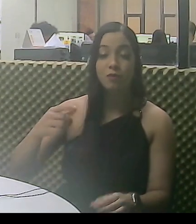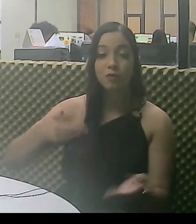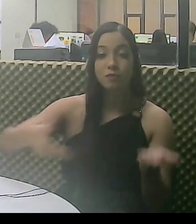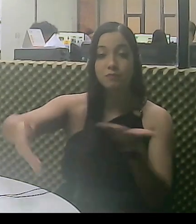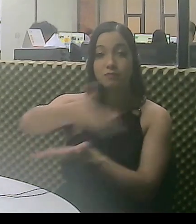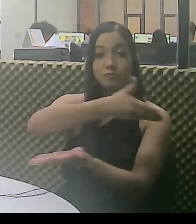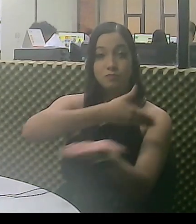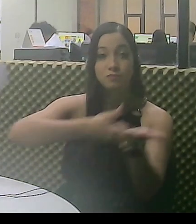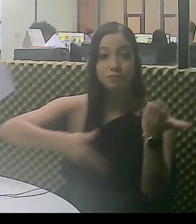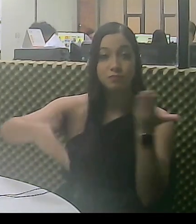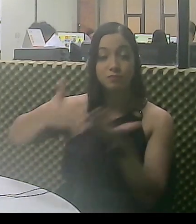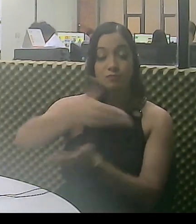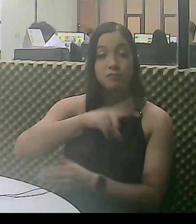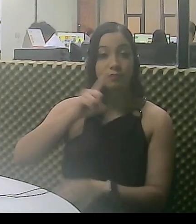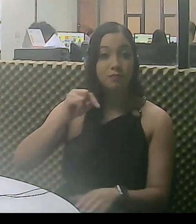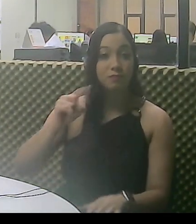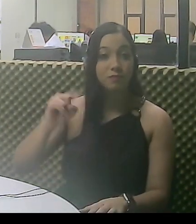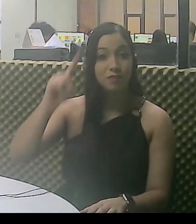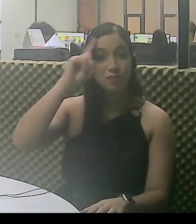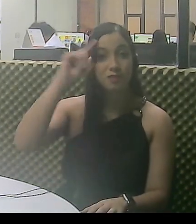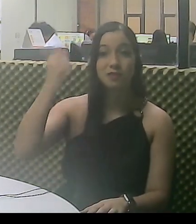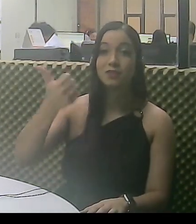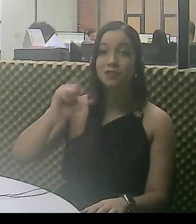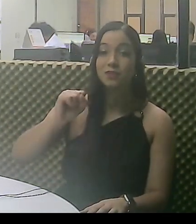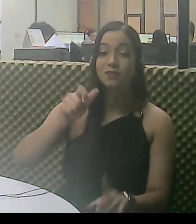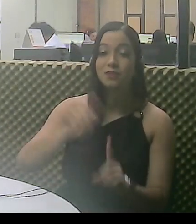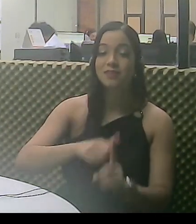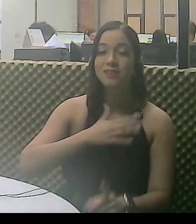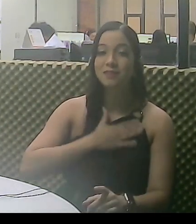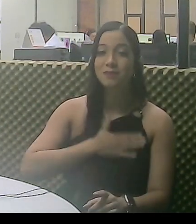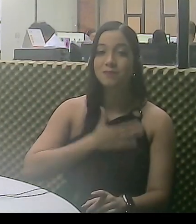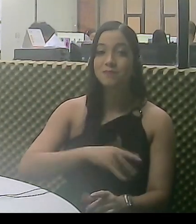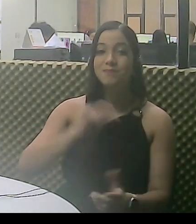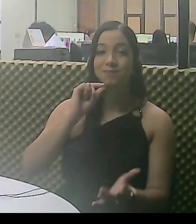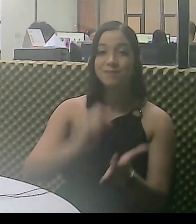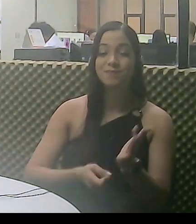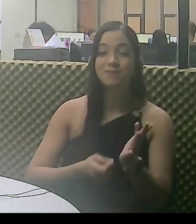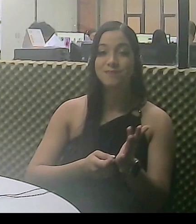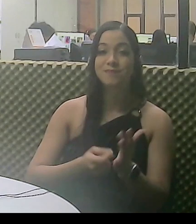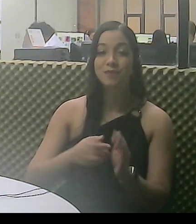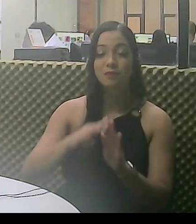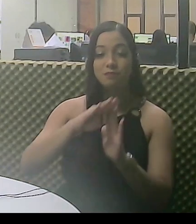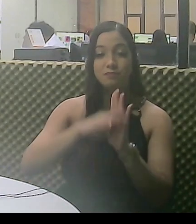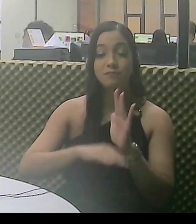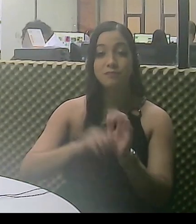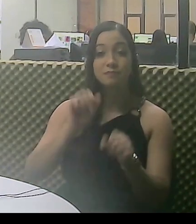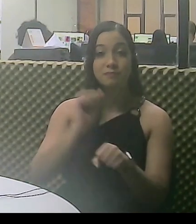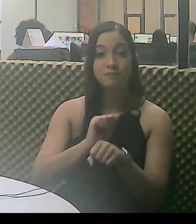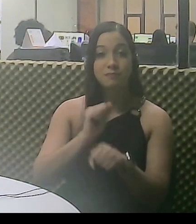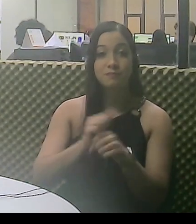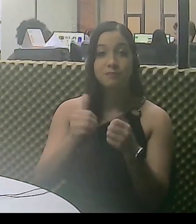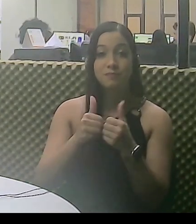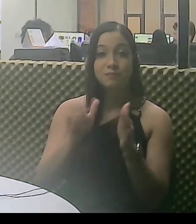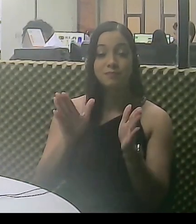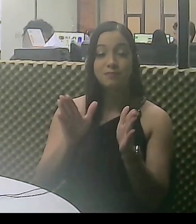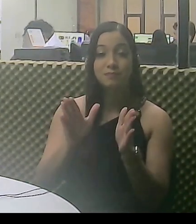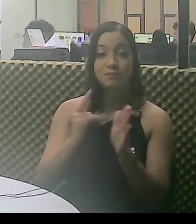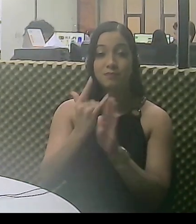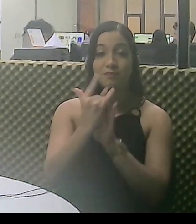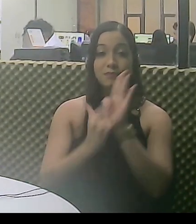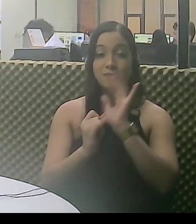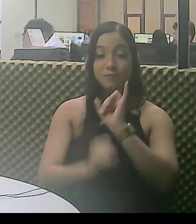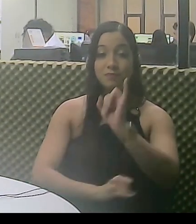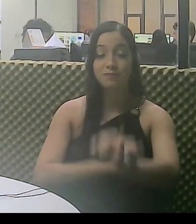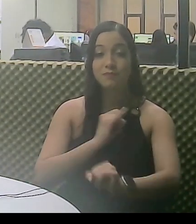de Água, que será realizado no dia 18 de agosto. As inscrições para a lista de espera já estão abertas por meio de formulário